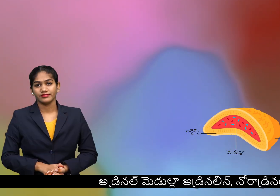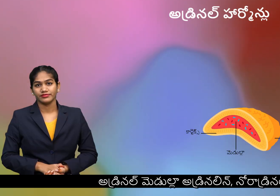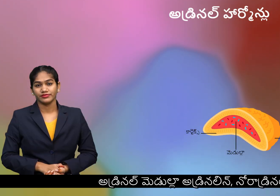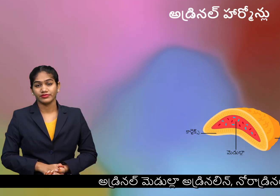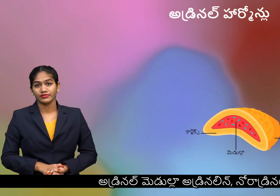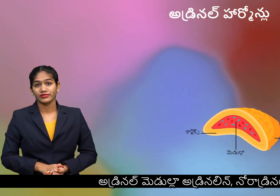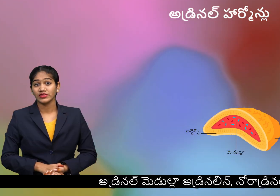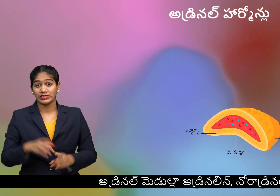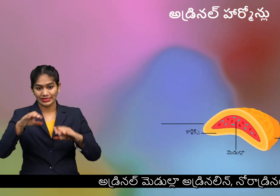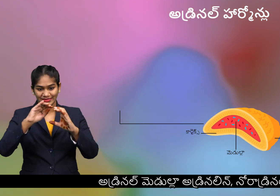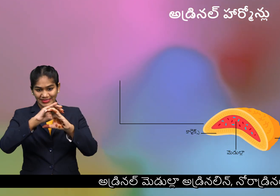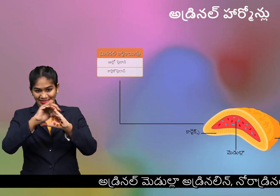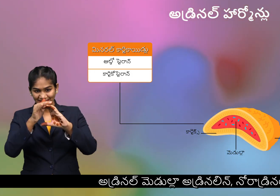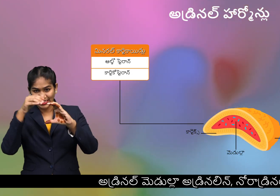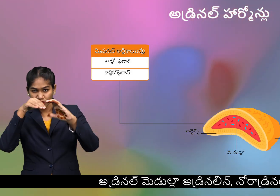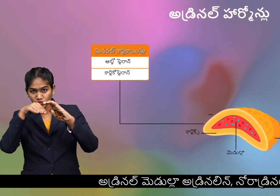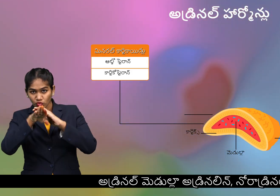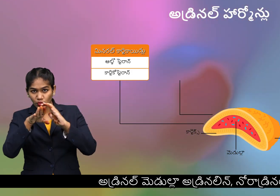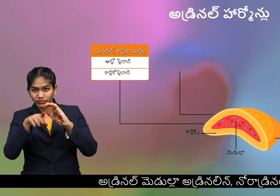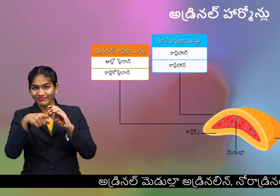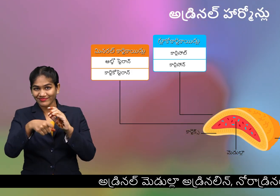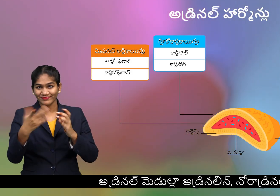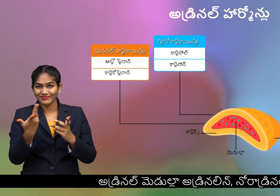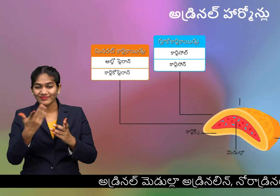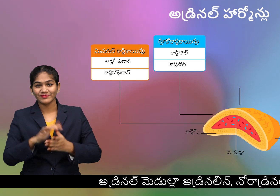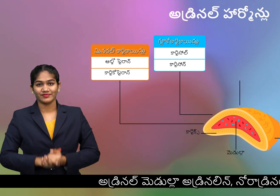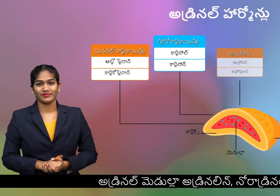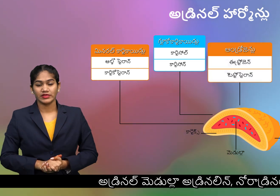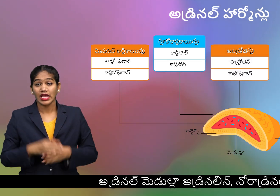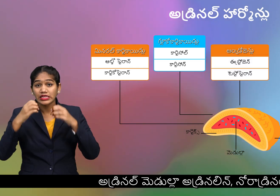అడ్రినల్ మెడుల్లా అడ్రినలిన్, నోరాడ్రినలిన్